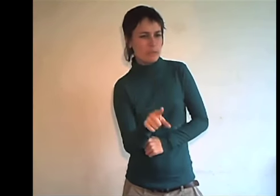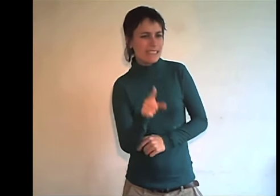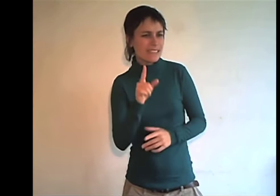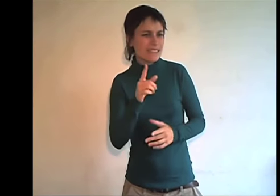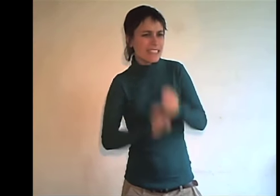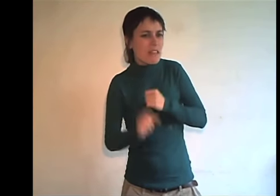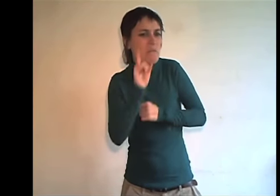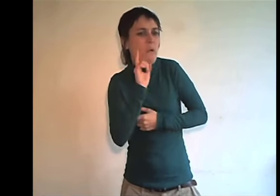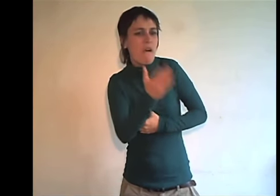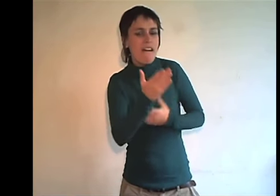gêne?